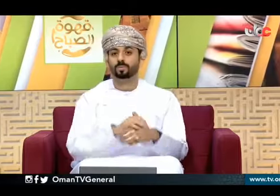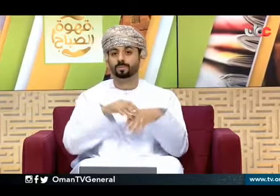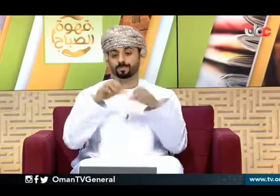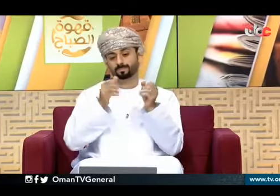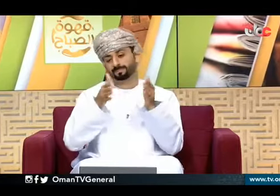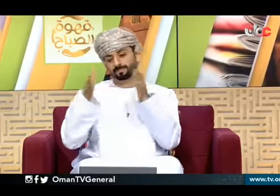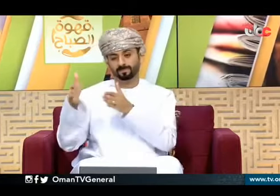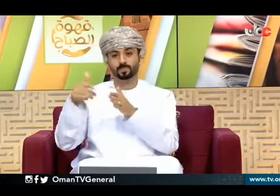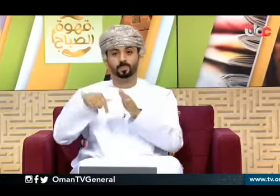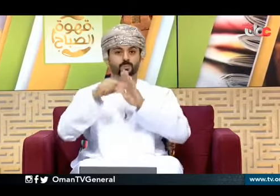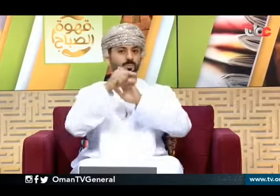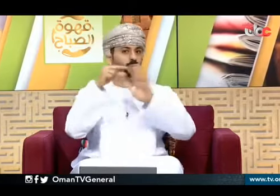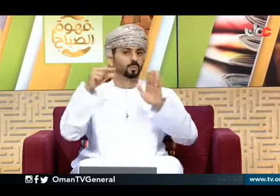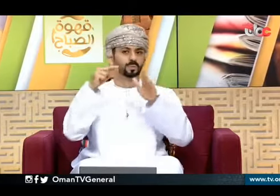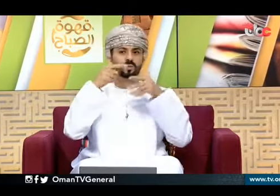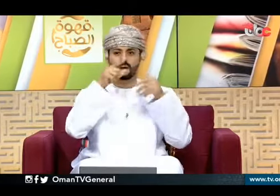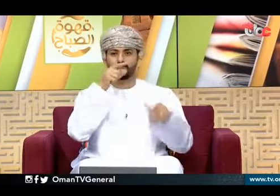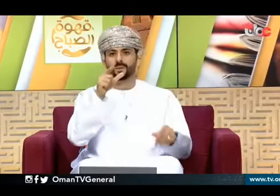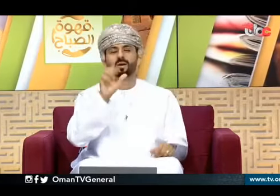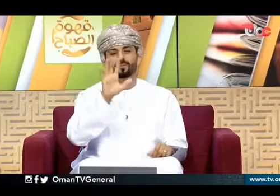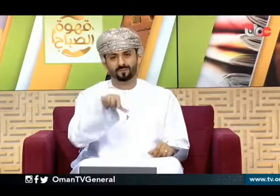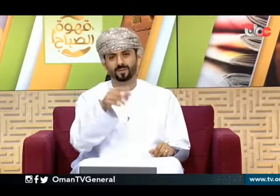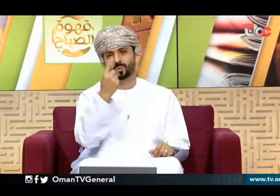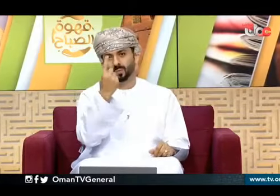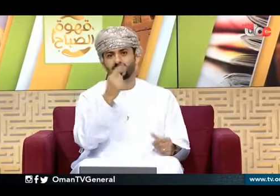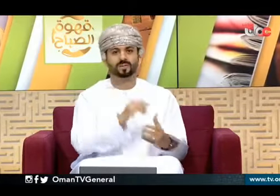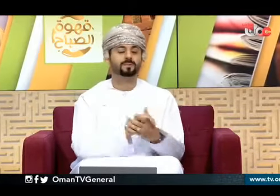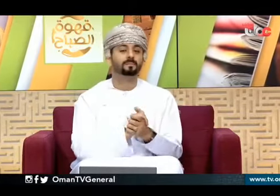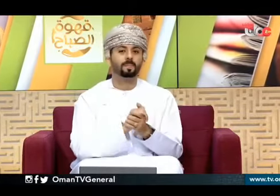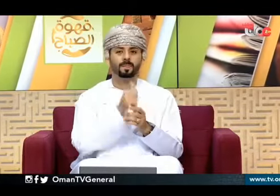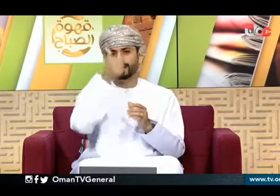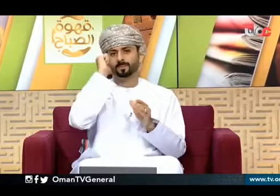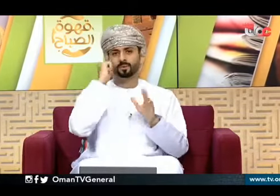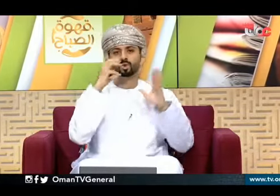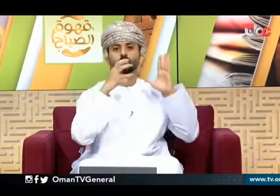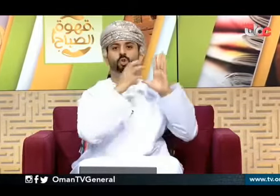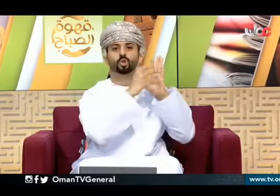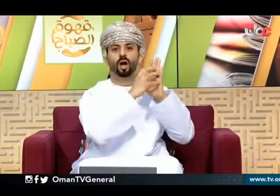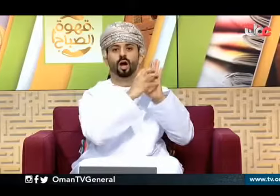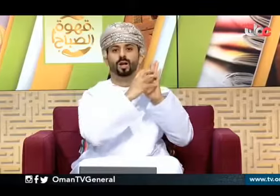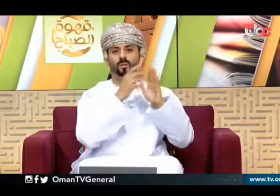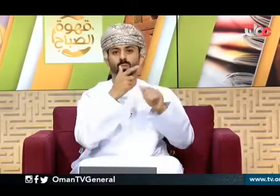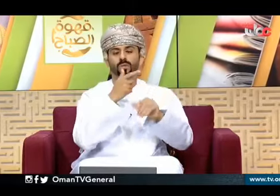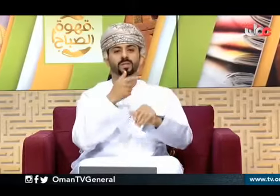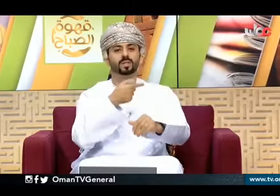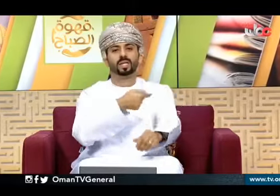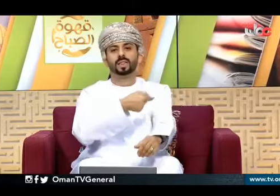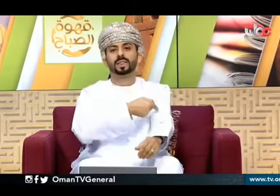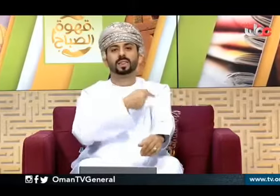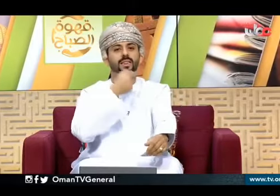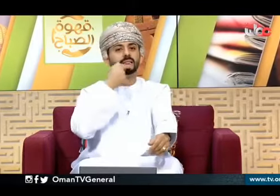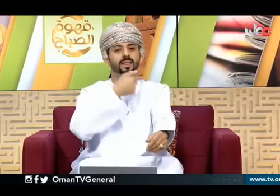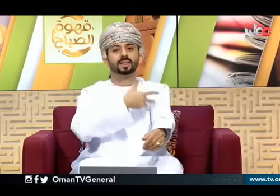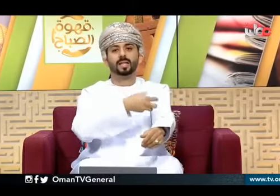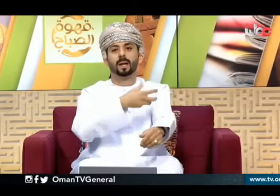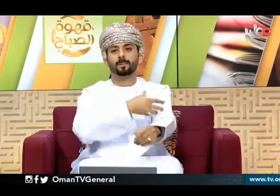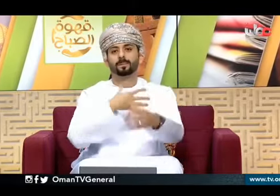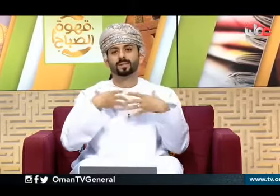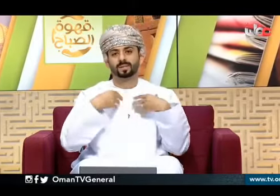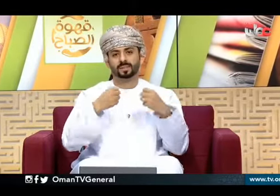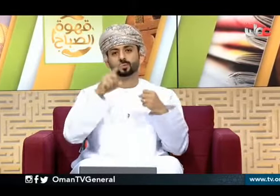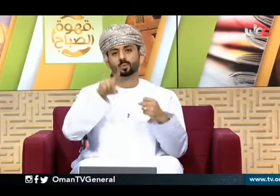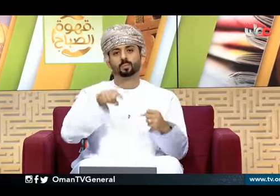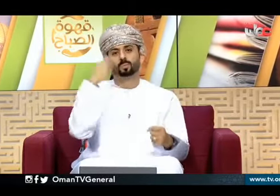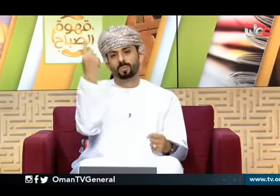هذه الجائحة. موضوعنا اليوم في قهوة الصباح، طبعا عندنا شعار كان أمس